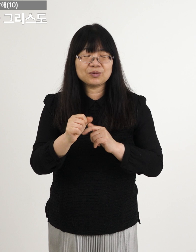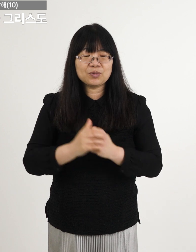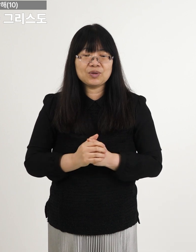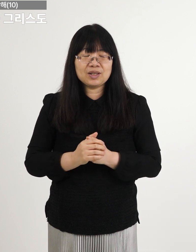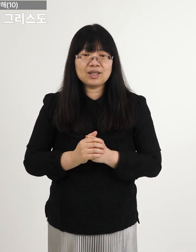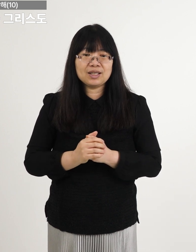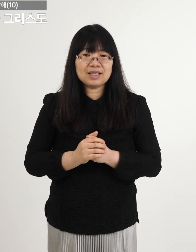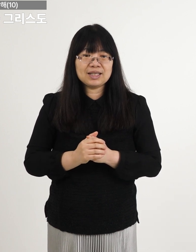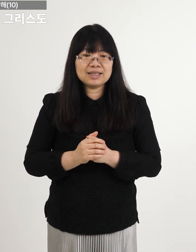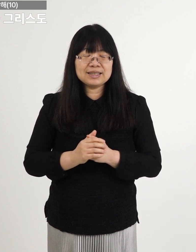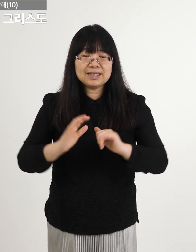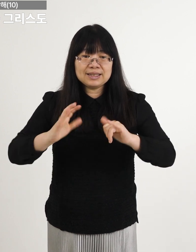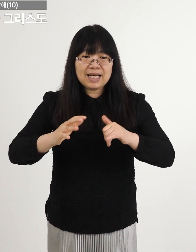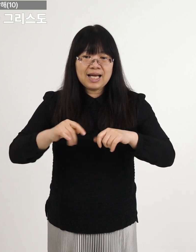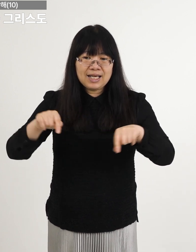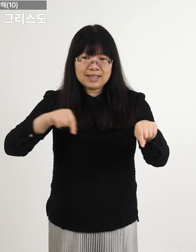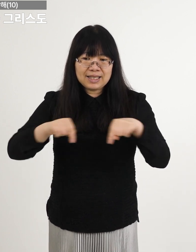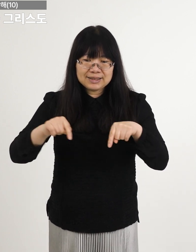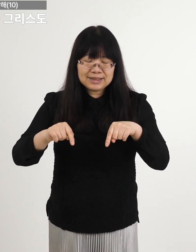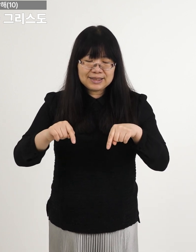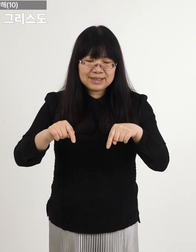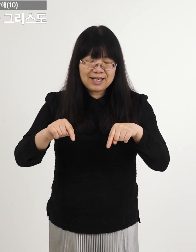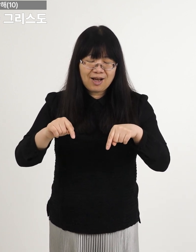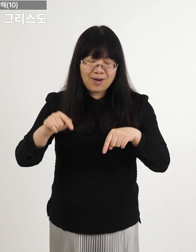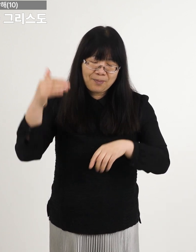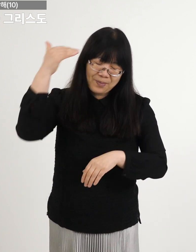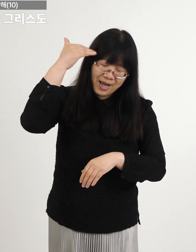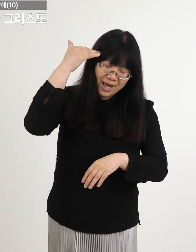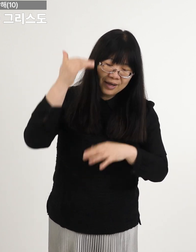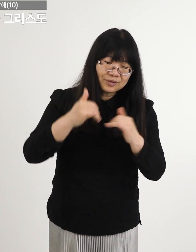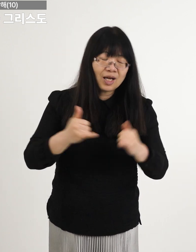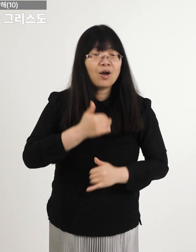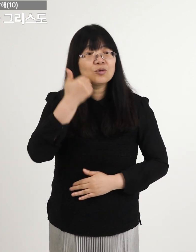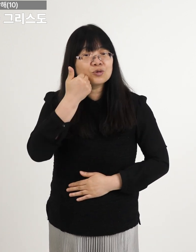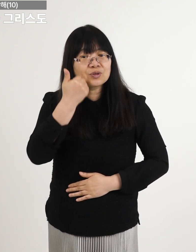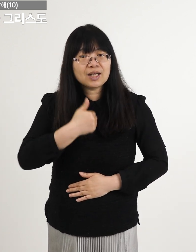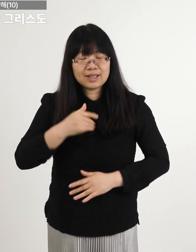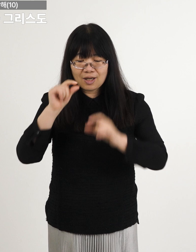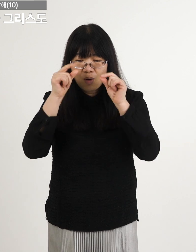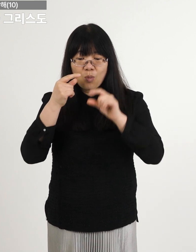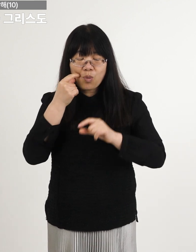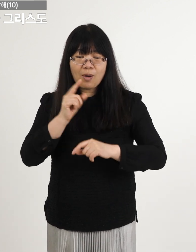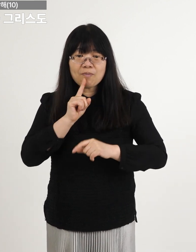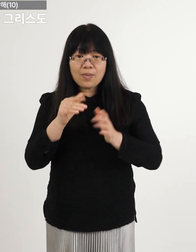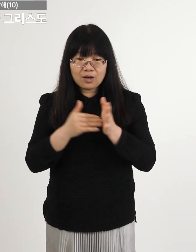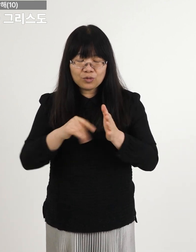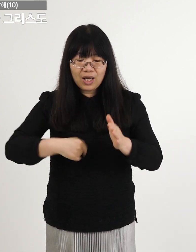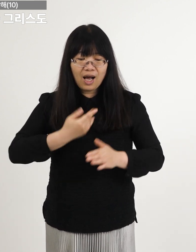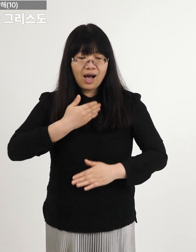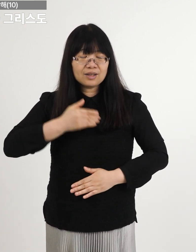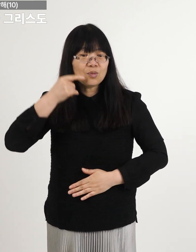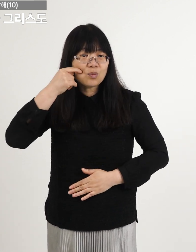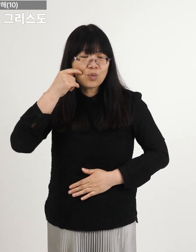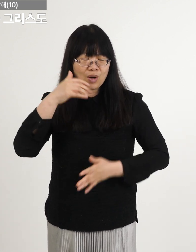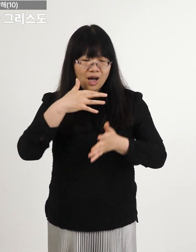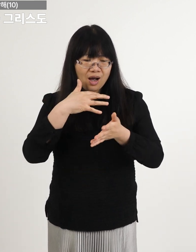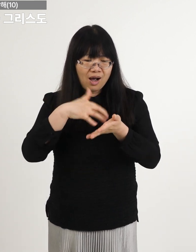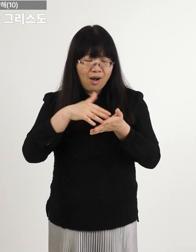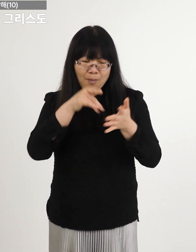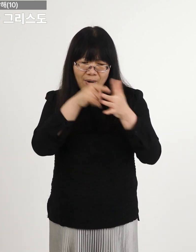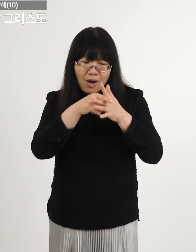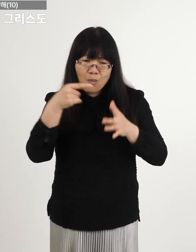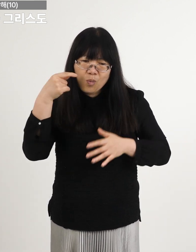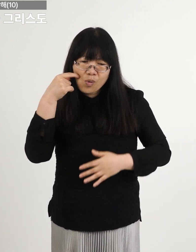이치를 에차 가리는 자가 누구니까? 나는 깨닫지도 못한 일을 말하였고 스스로 알 수도 없고 헤아리기도 어려운